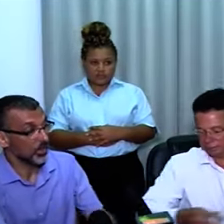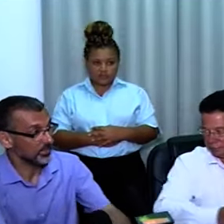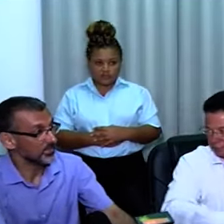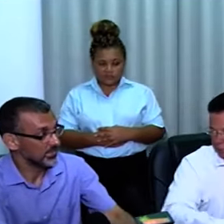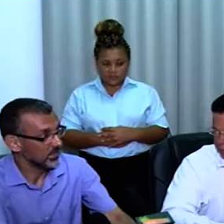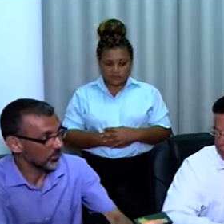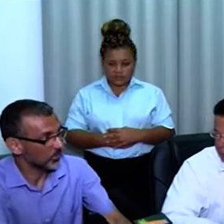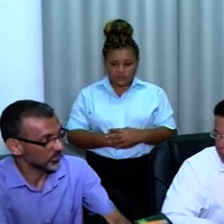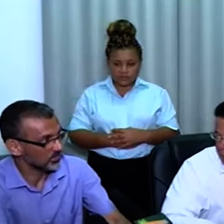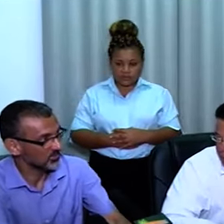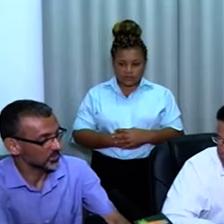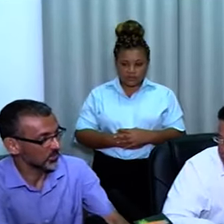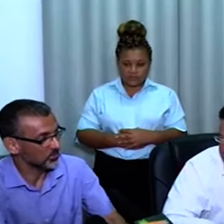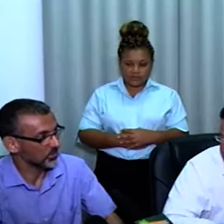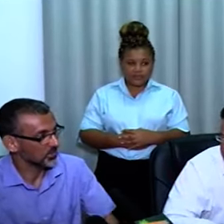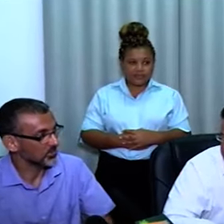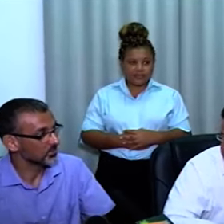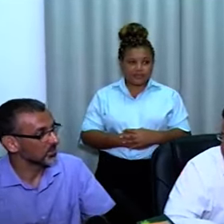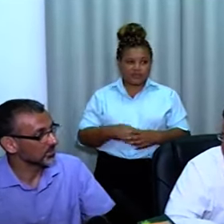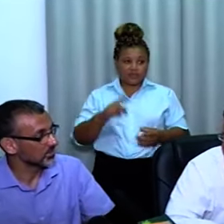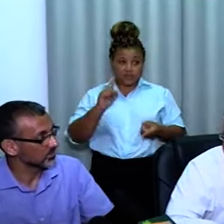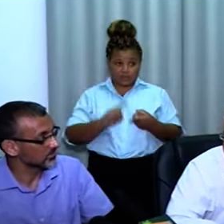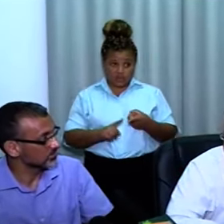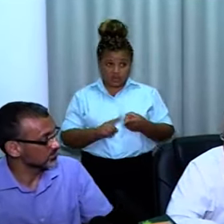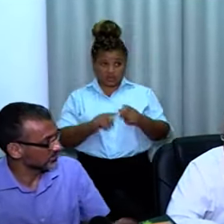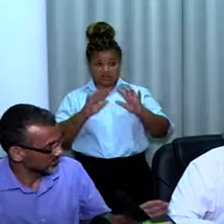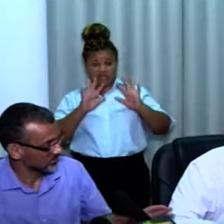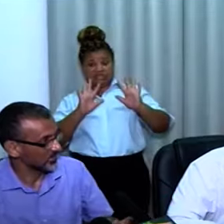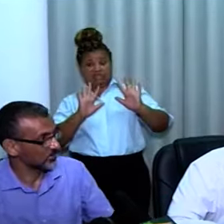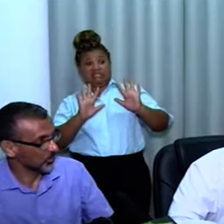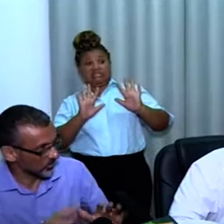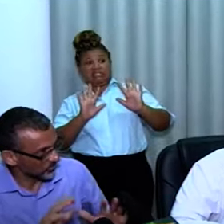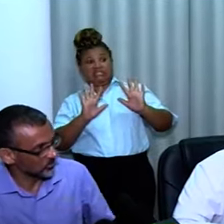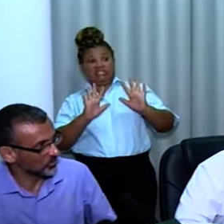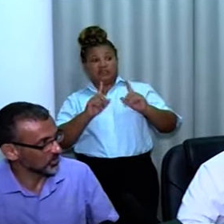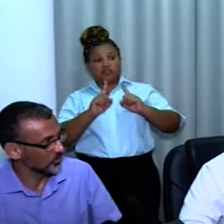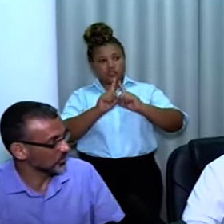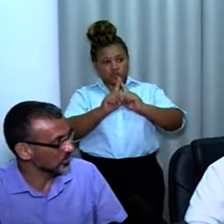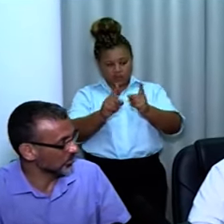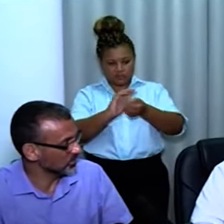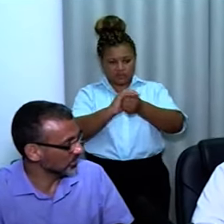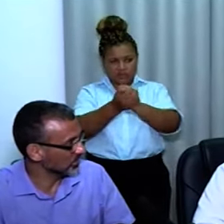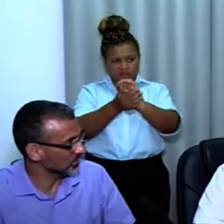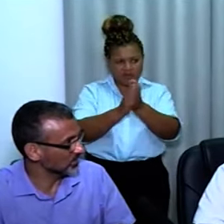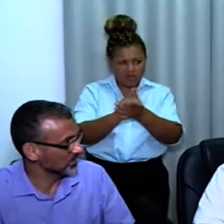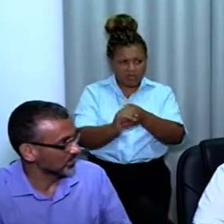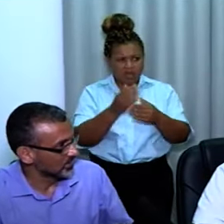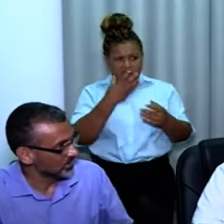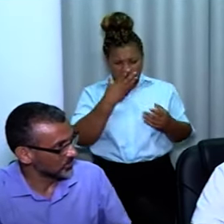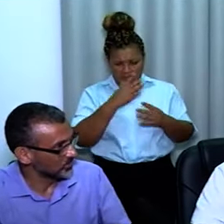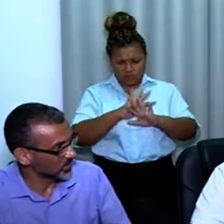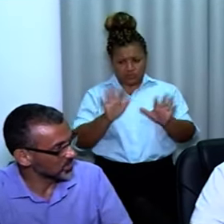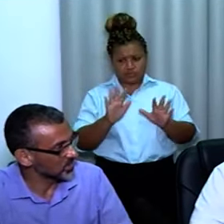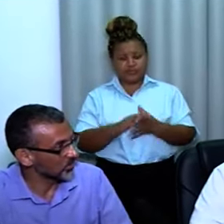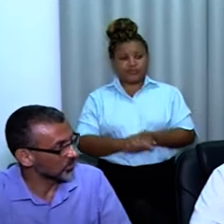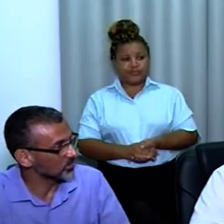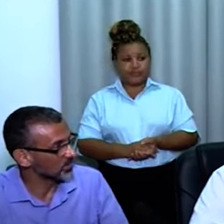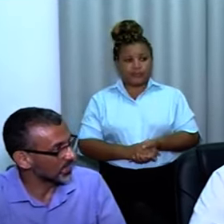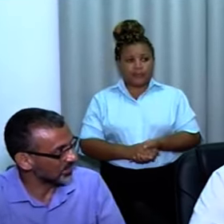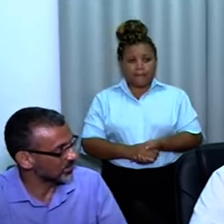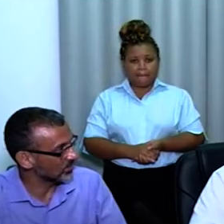moi quoi, il est important, prévention, il est important. Et moi aussi, moi supporte docteur